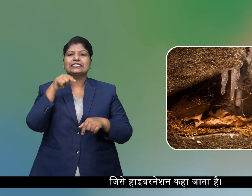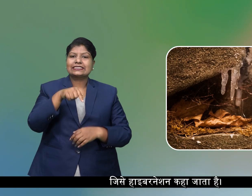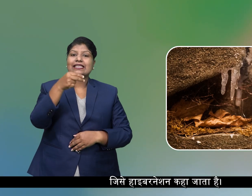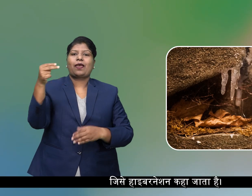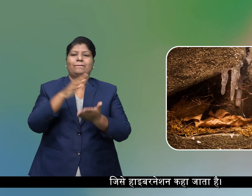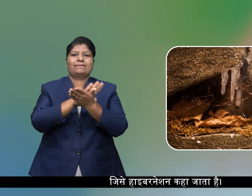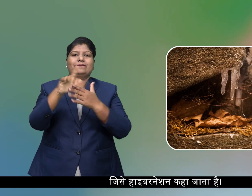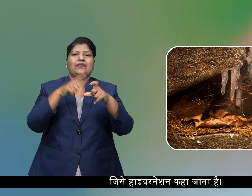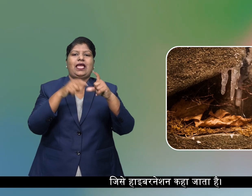हाइबरनेशन कहा जाता है।